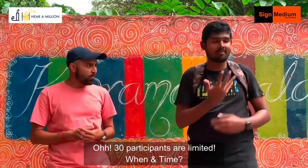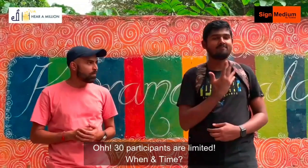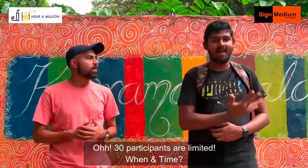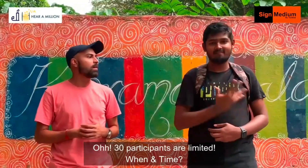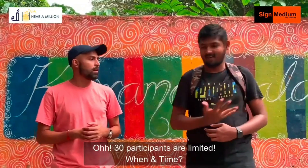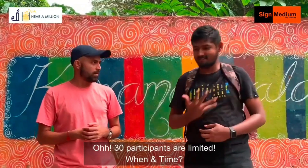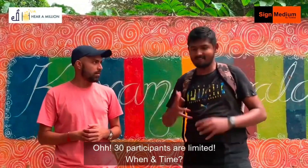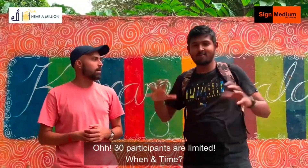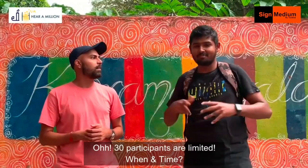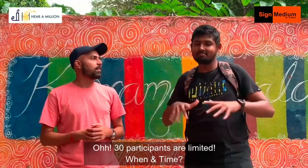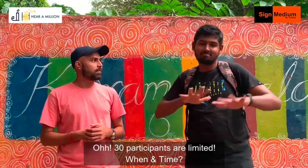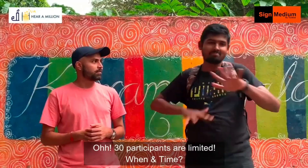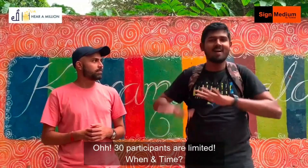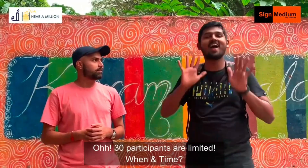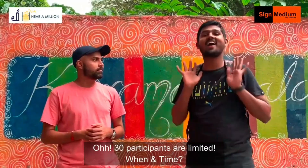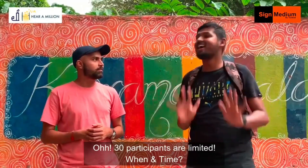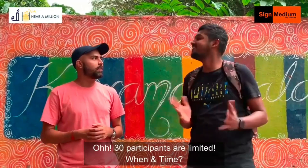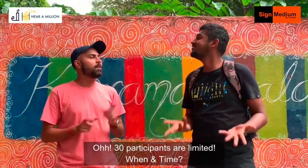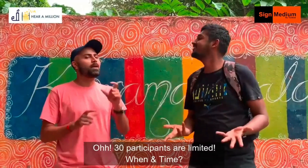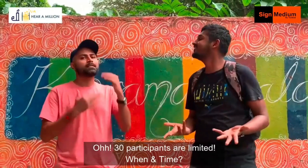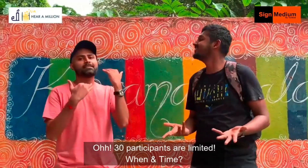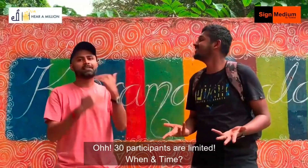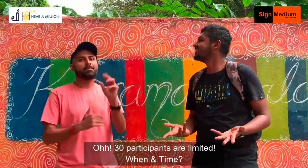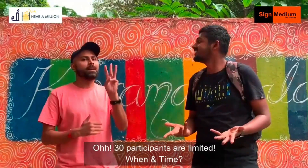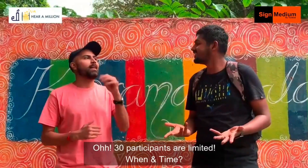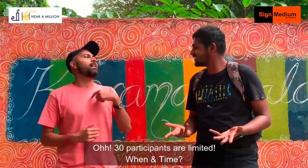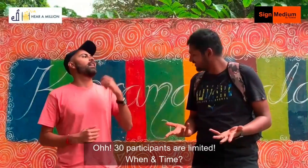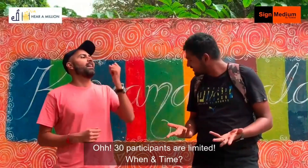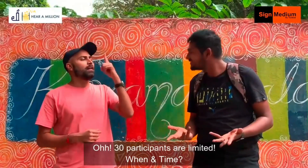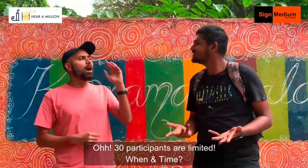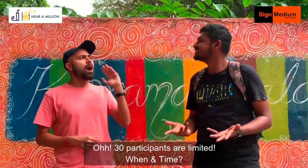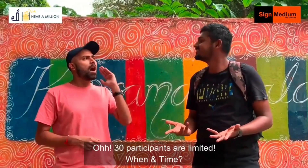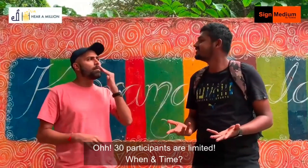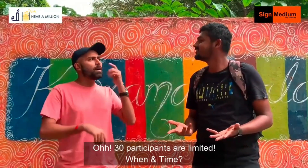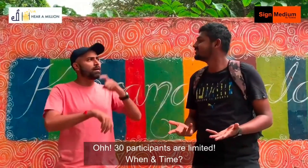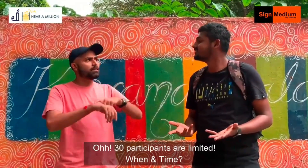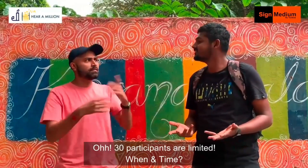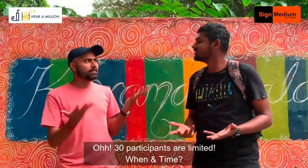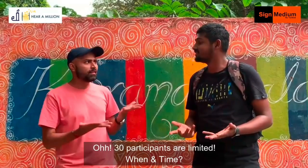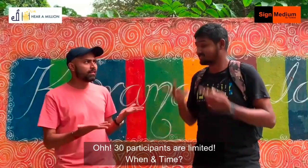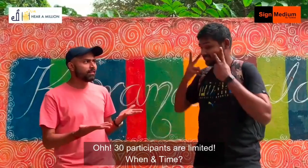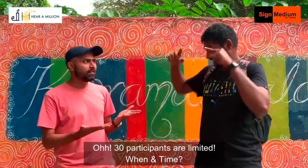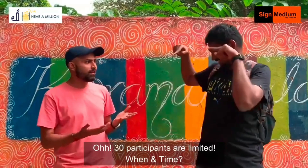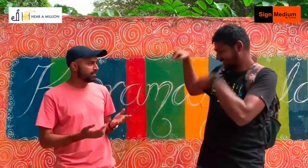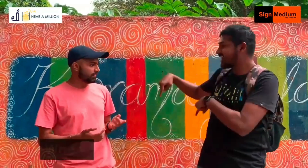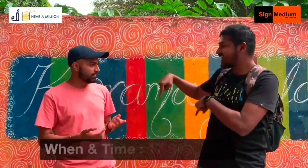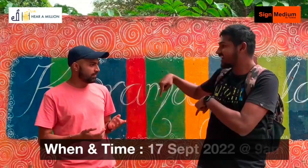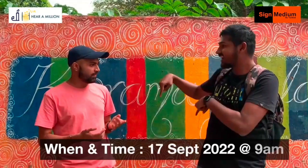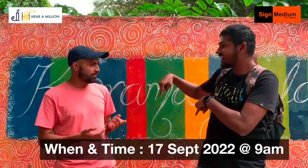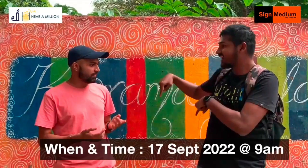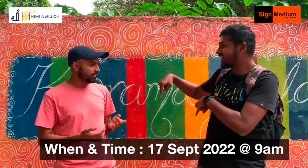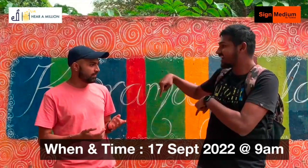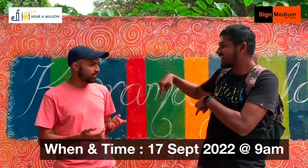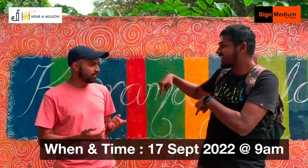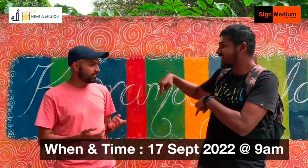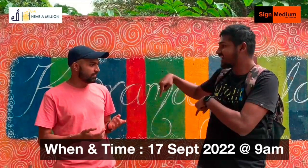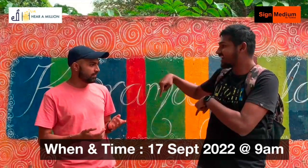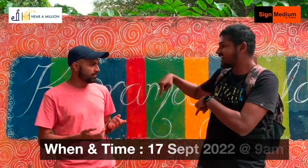जाएगी अच्छा तो 30 लोग हैं कब है यह और किस समय 17 सितंबर को सुबह